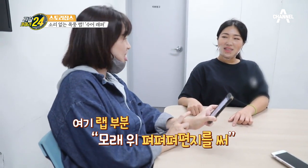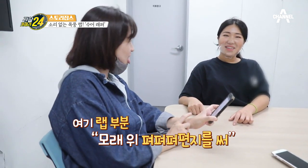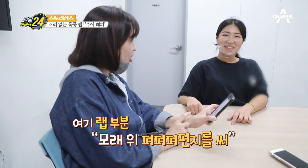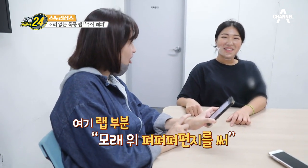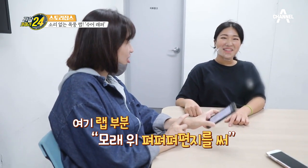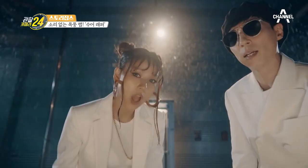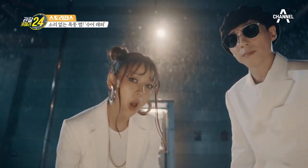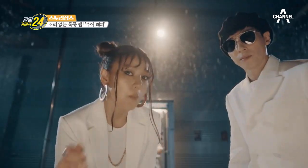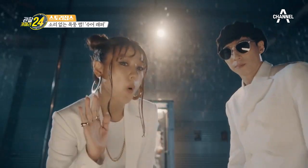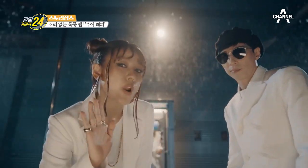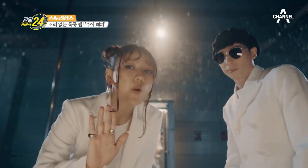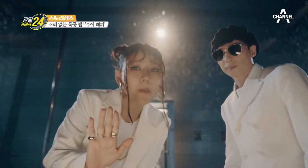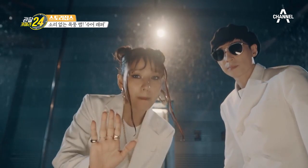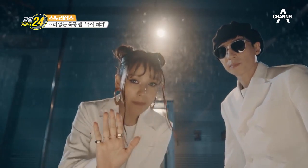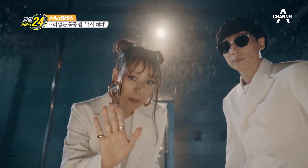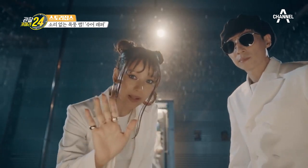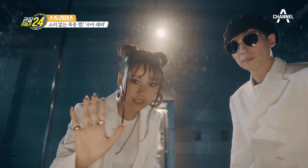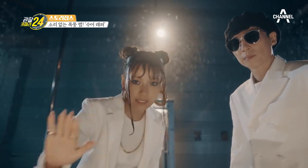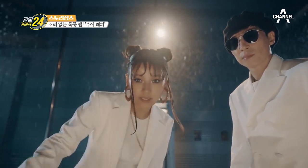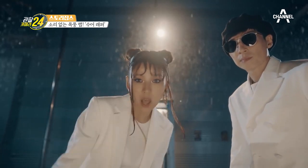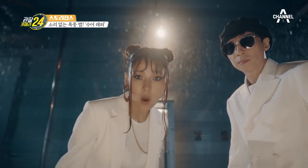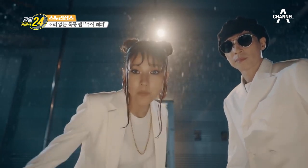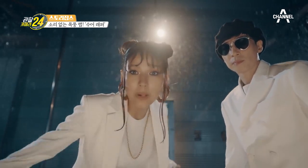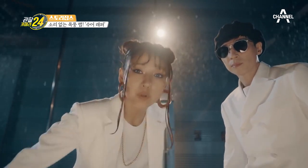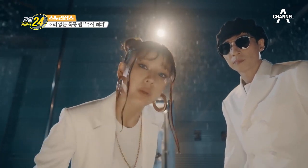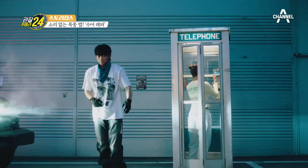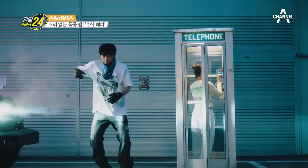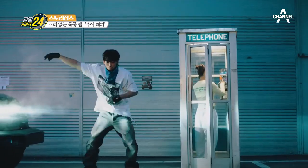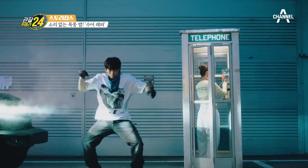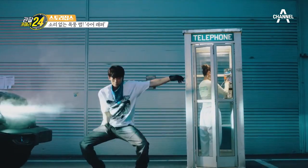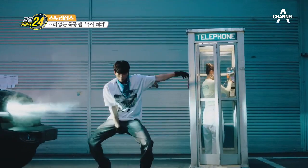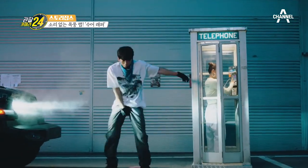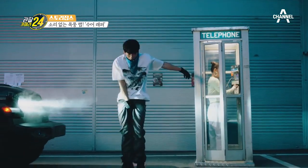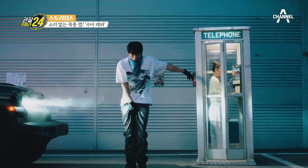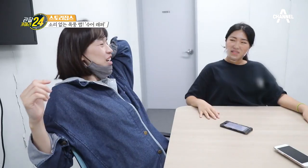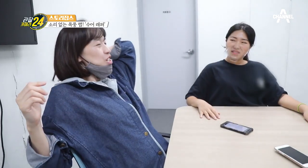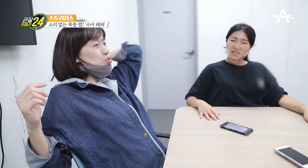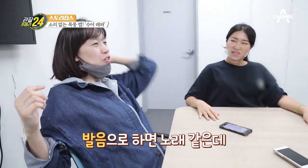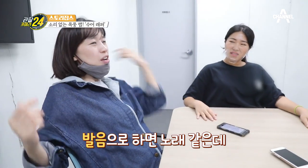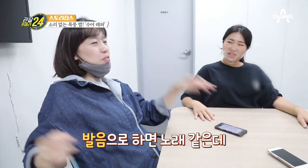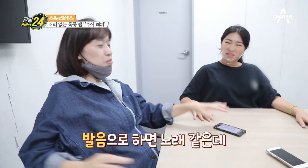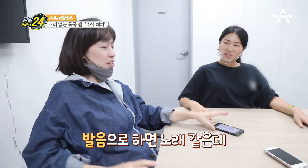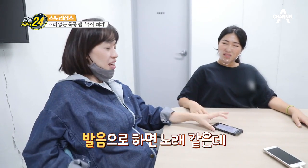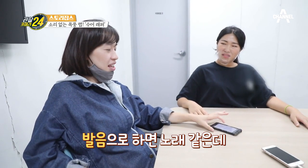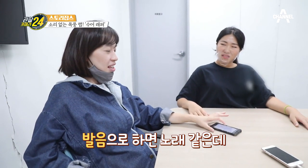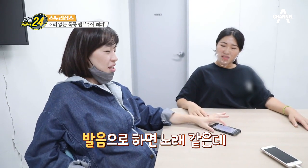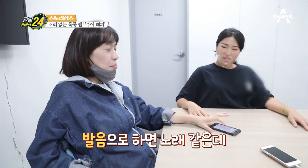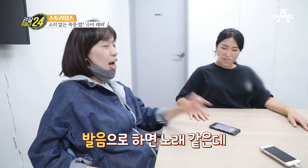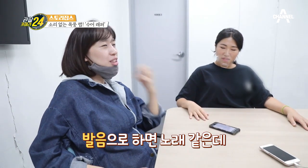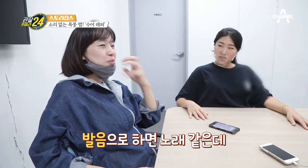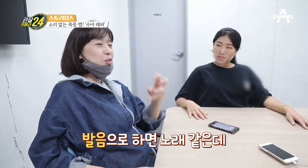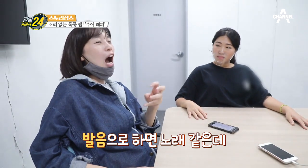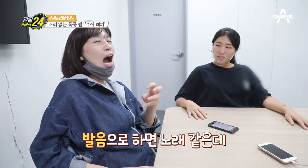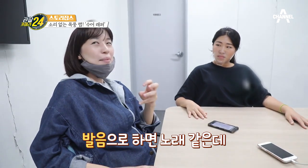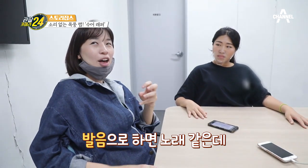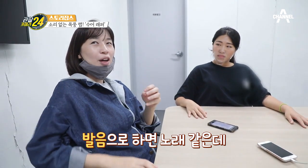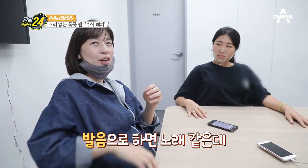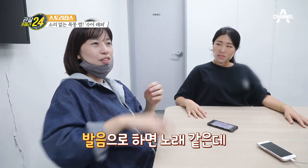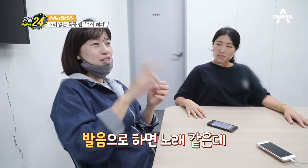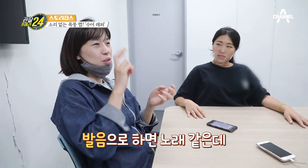써. 모래 위 펴펴펴 편지를 써 밀물이 밀려와 도무지 워. 수어로 이게 발음으로 하면 네. 이제